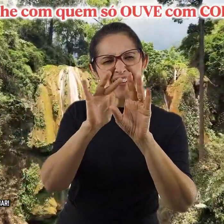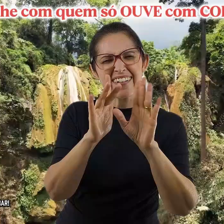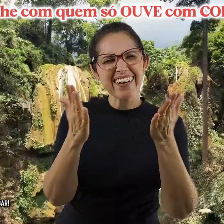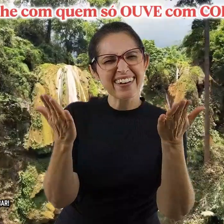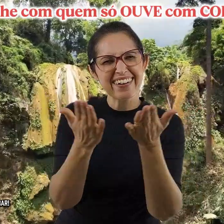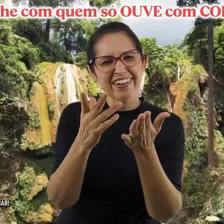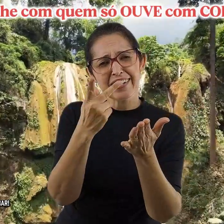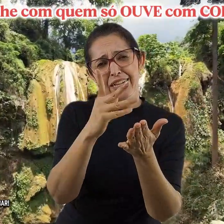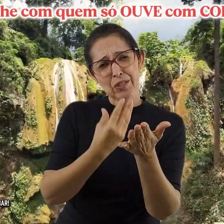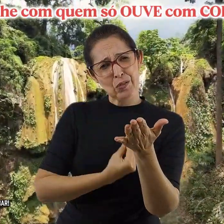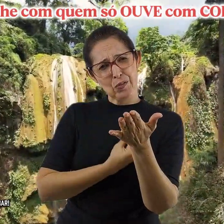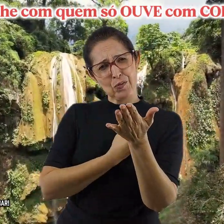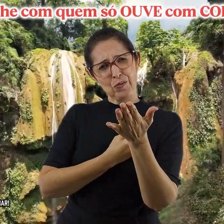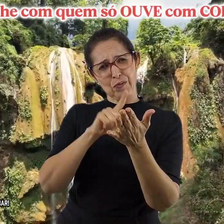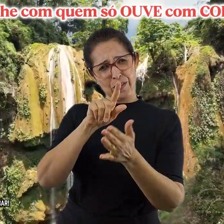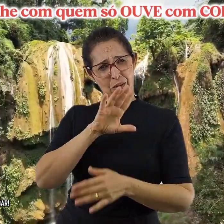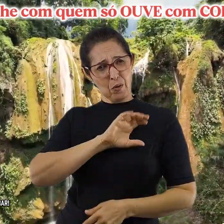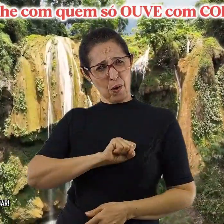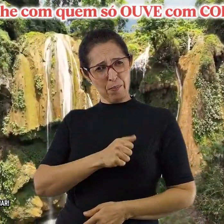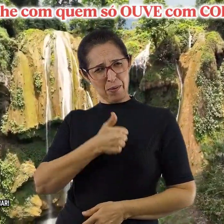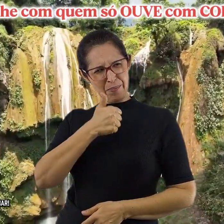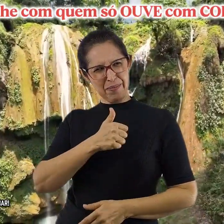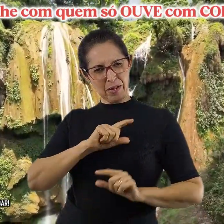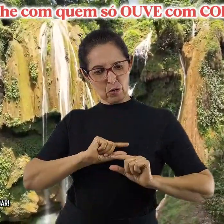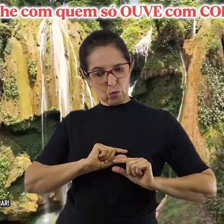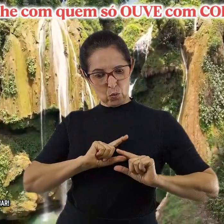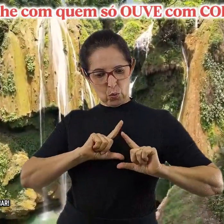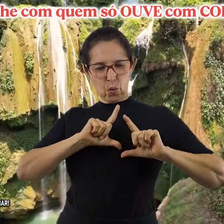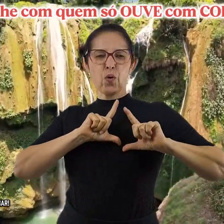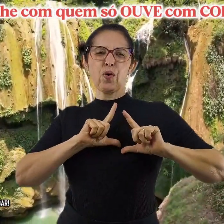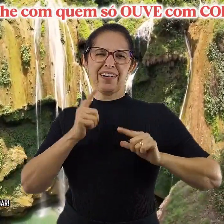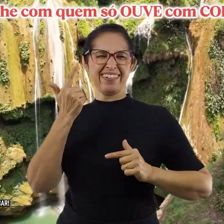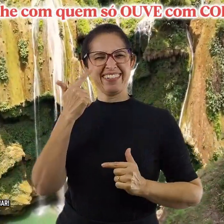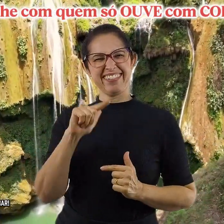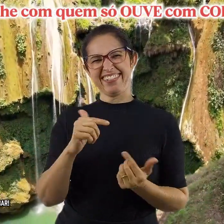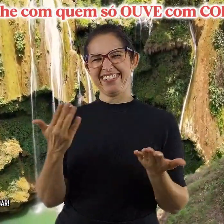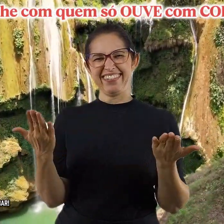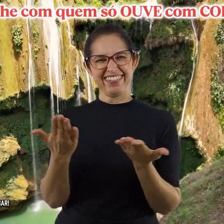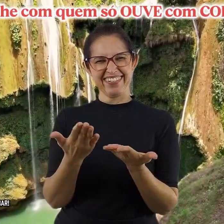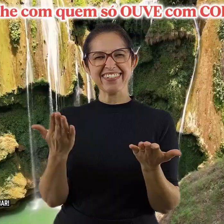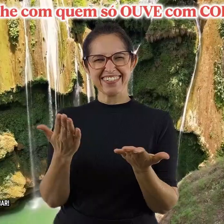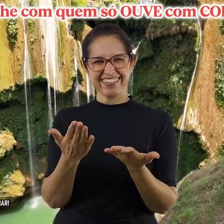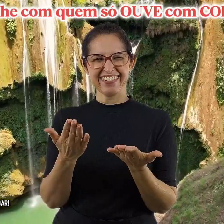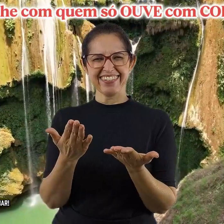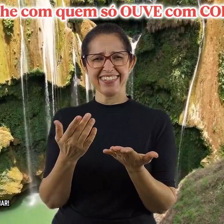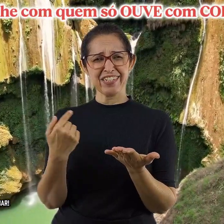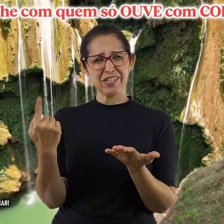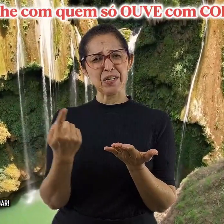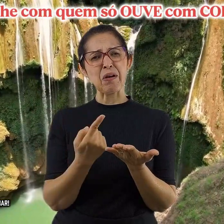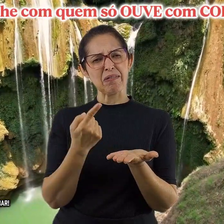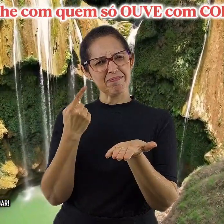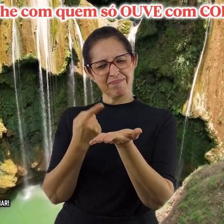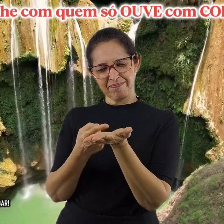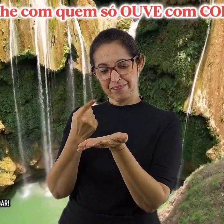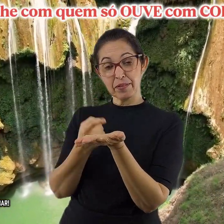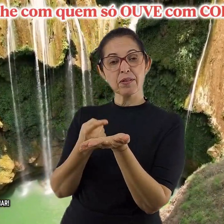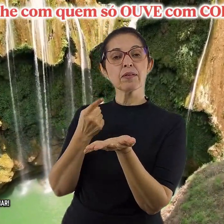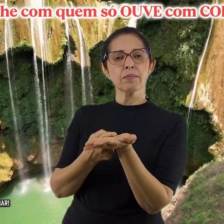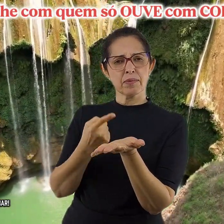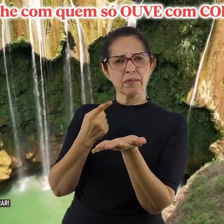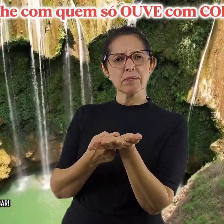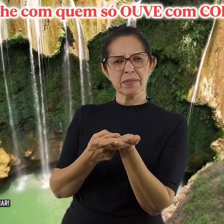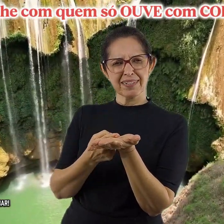deseja fazer, que Ele possa renovar este amor no nosso coração nesta noite, e possamos estar